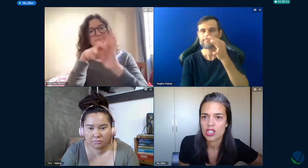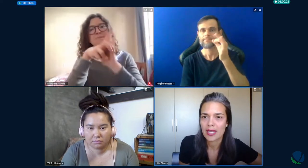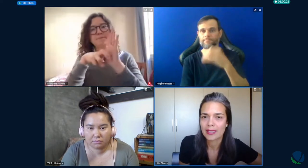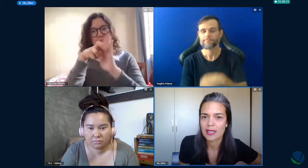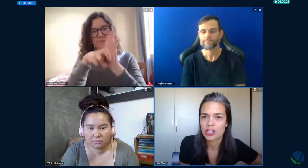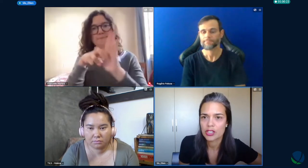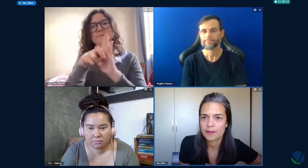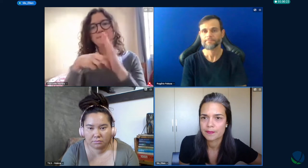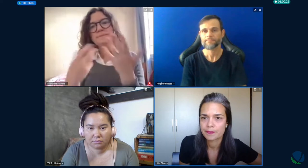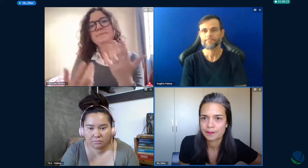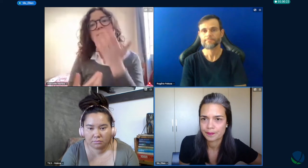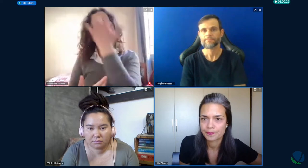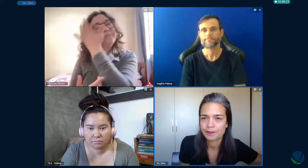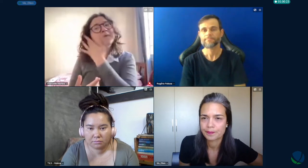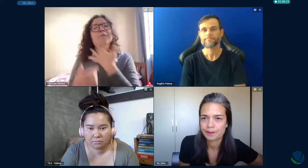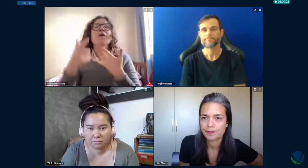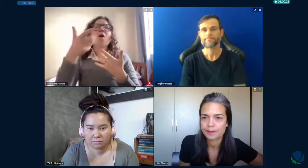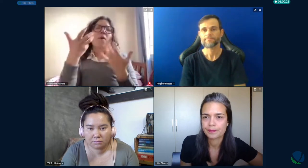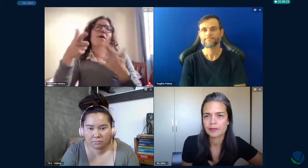De cadeirante?